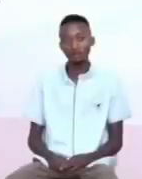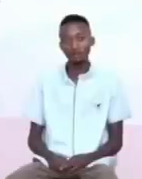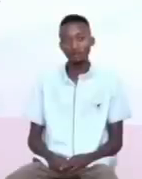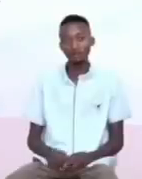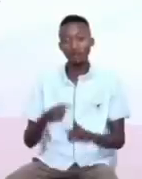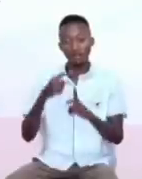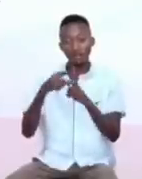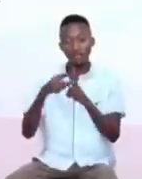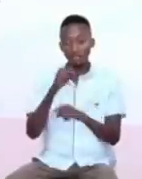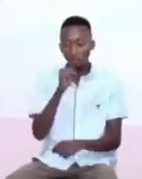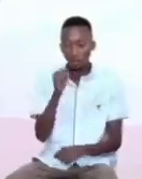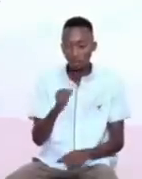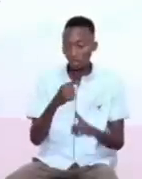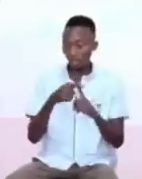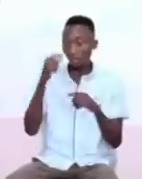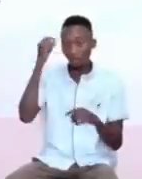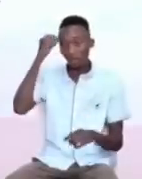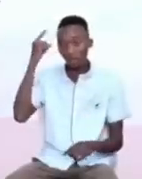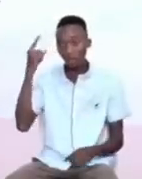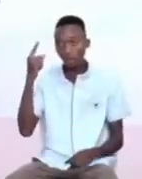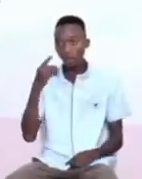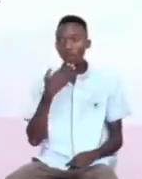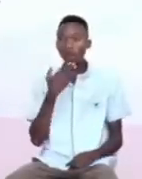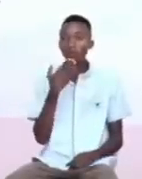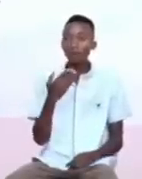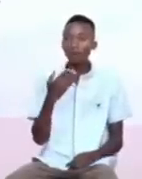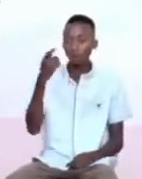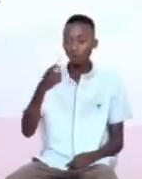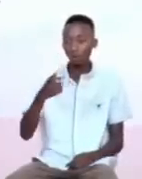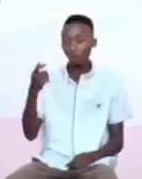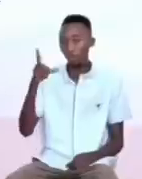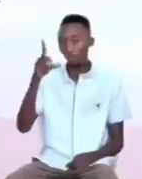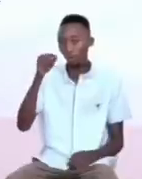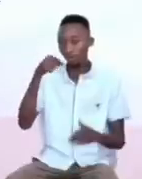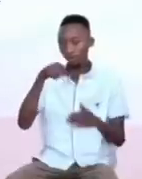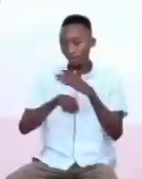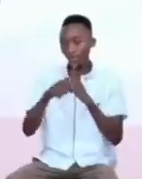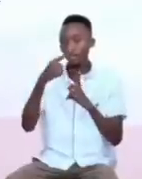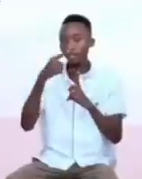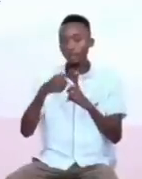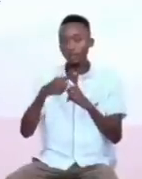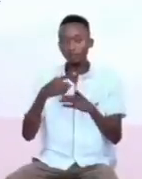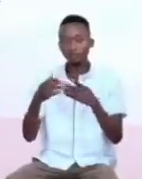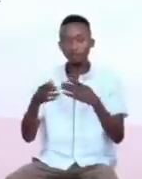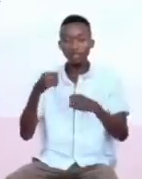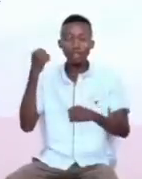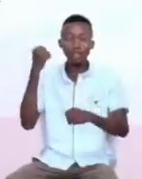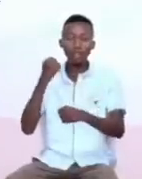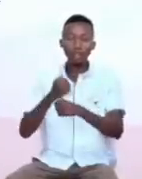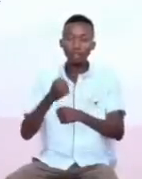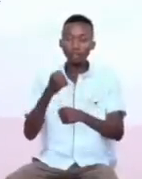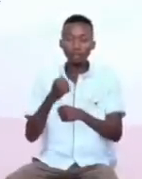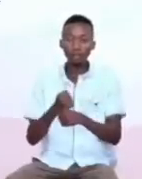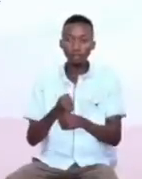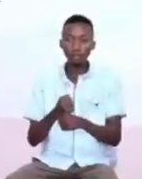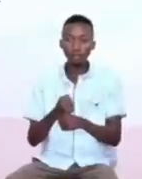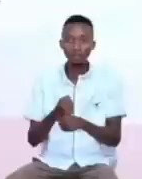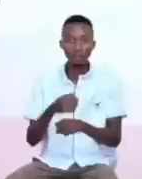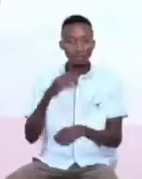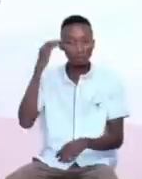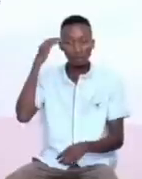Hata makanisani, wazee wa kanisa mnajua. Mna habari kwamba kuna watu wako humu kanisani. Wanafanya kazi hamtakaa